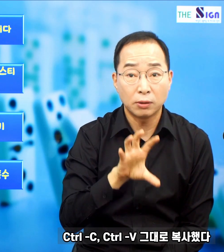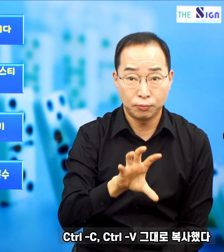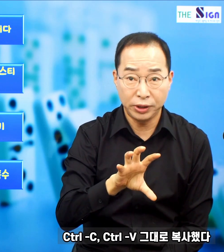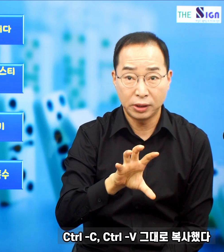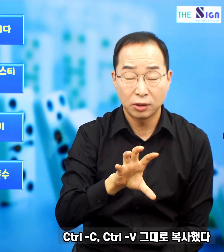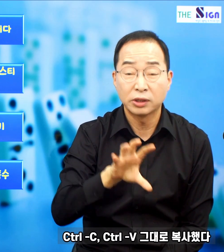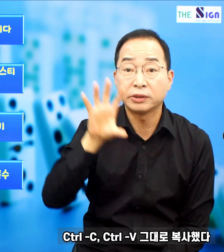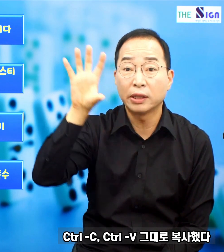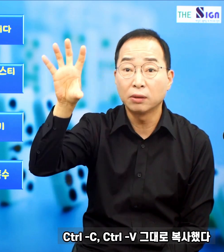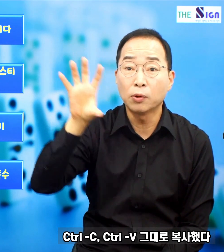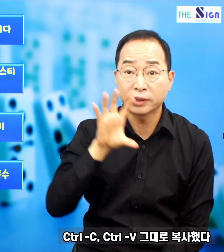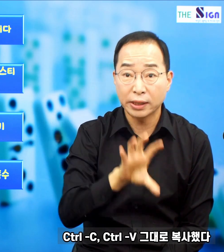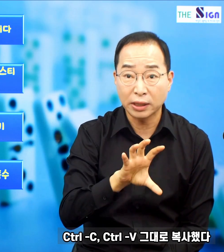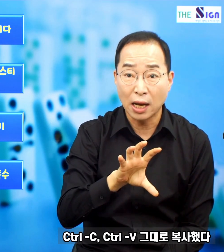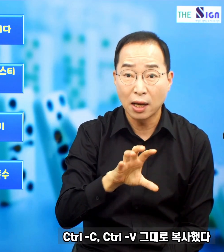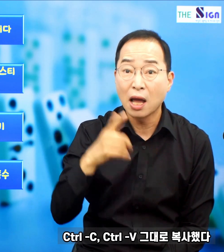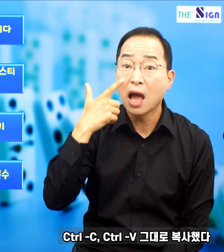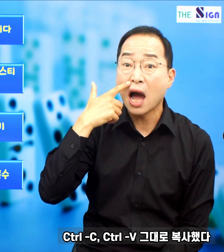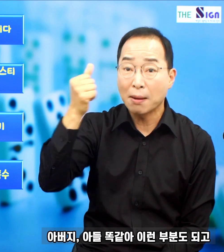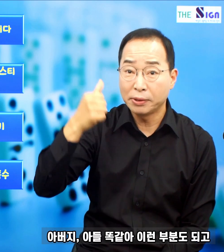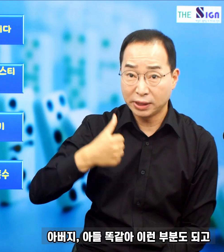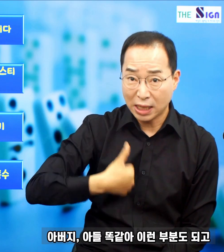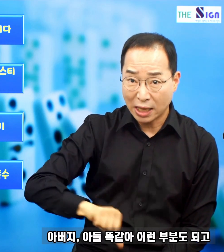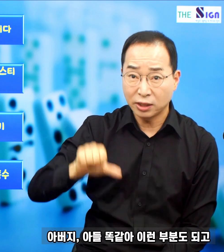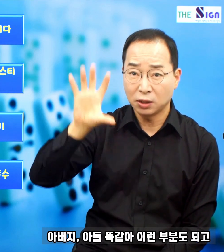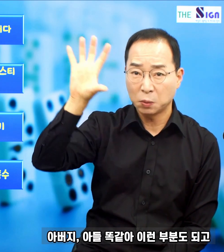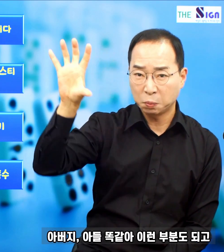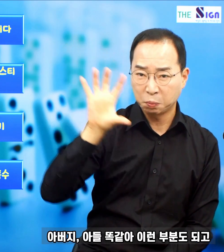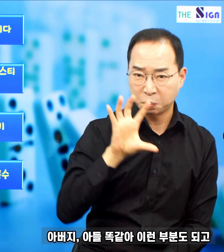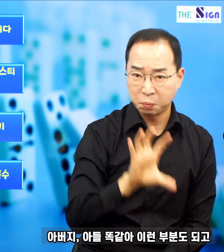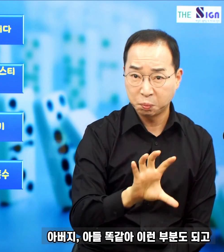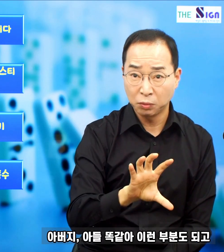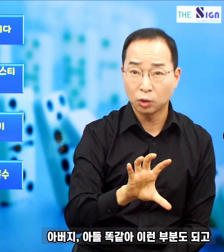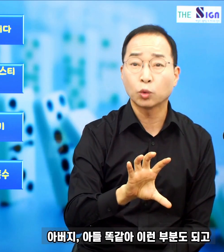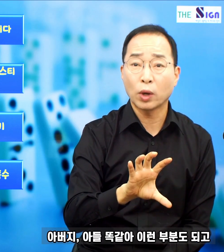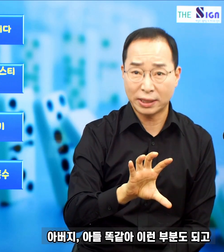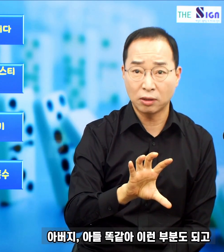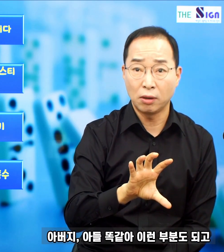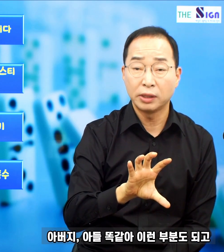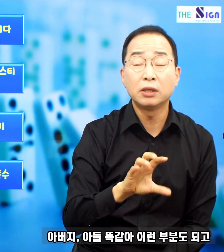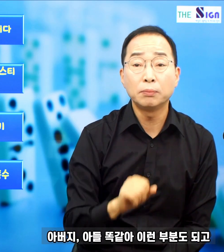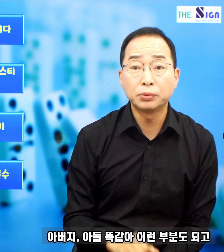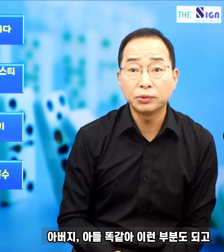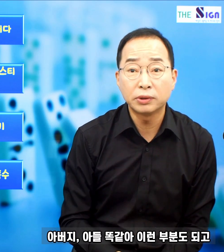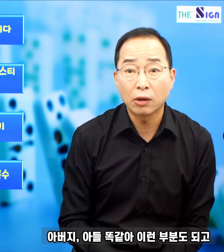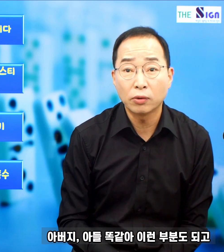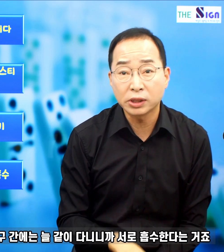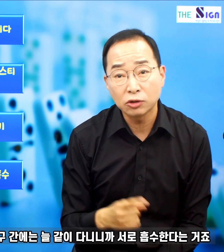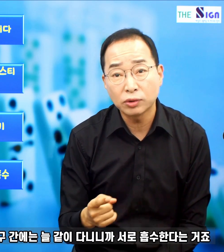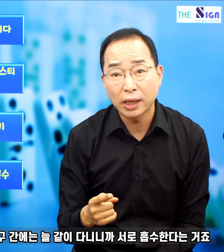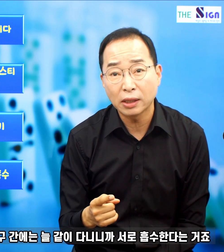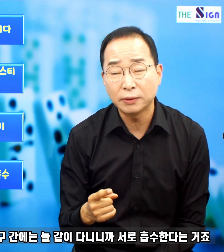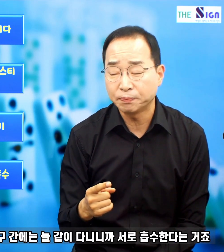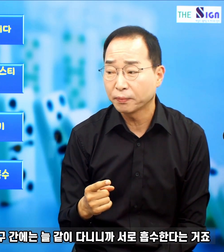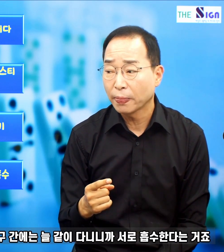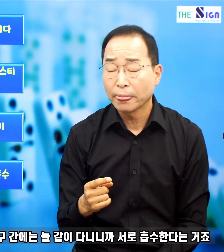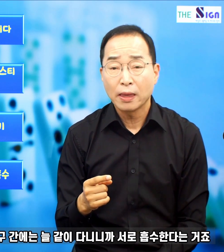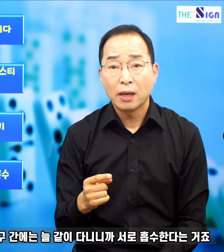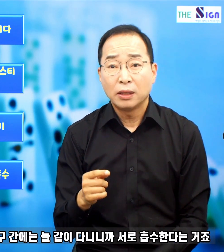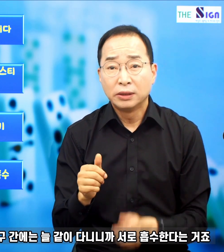V 그대로 복사했다. 아버지, 아들 똑같아. 이런 부분도 되고 친구 간에는